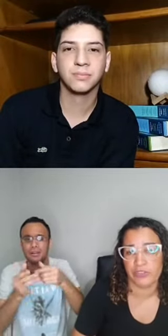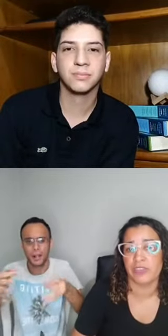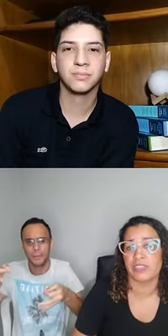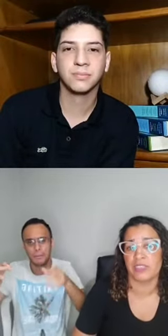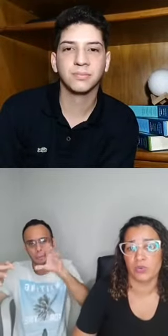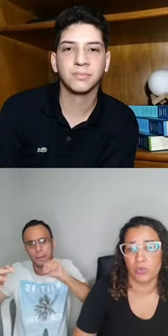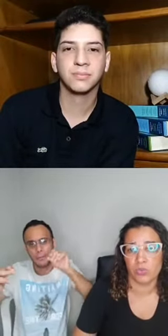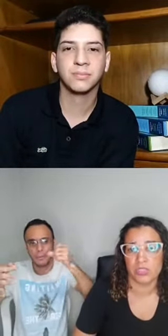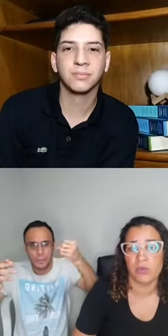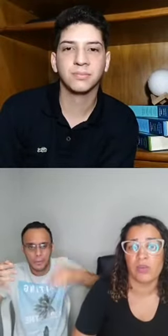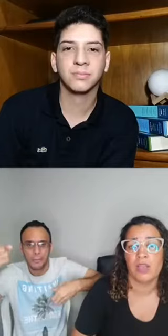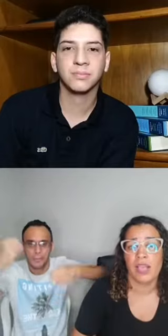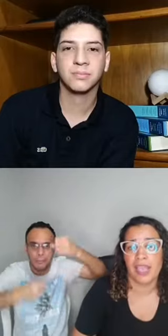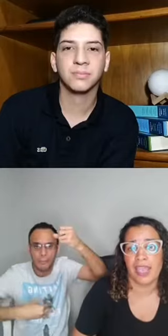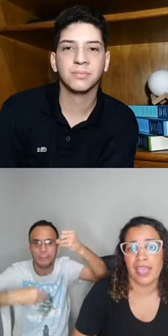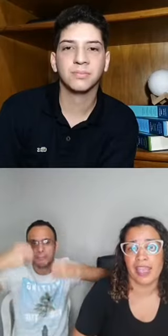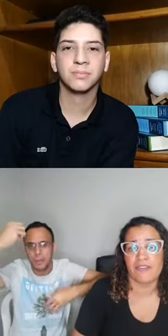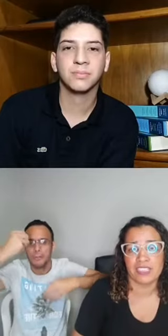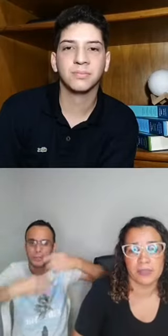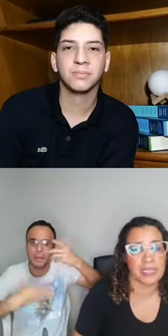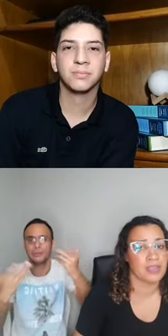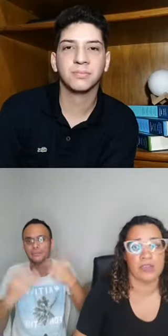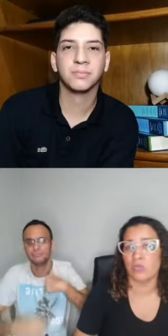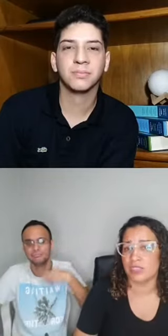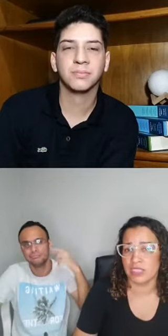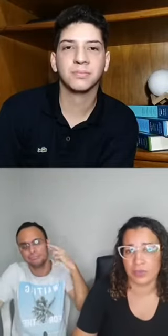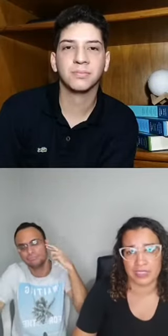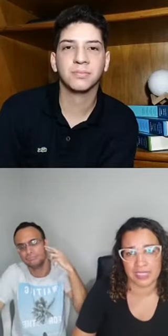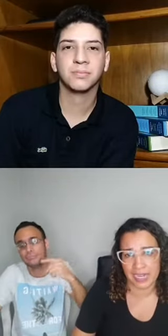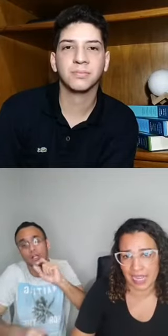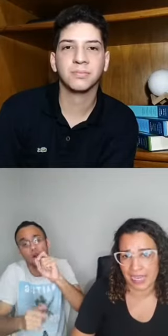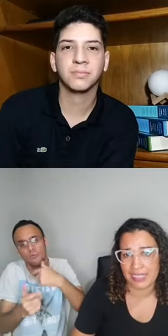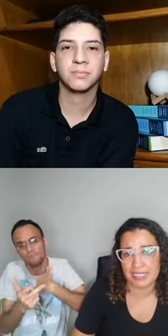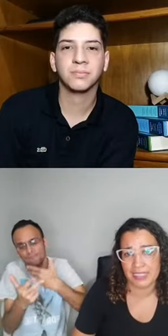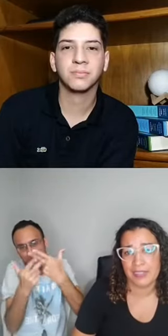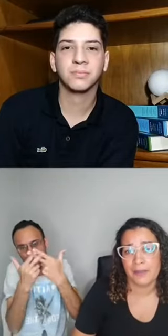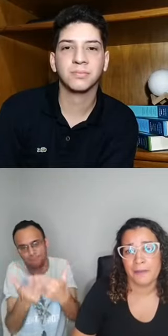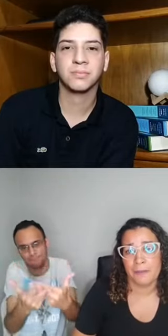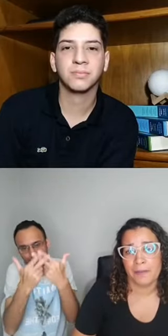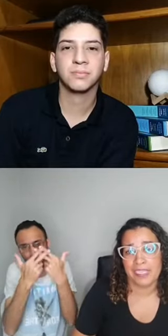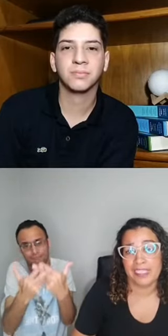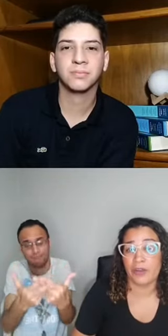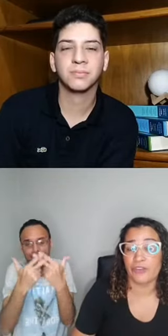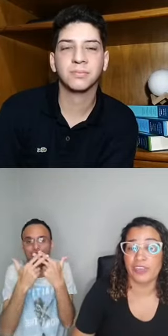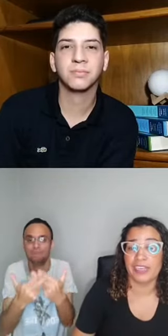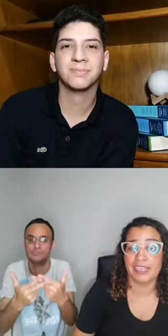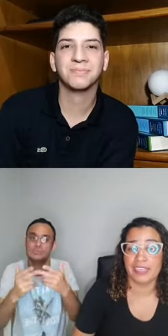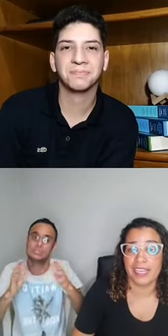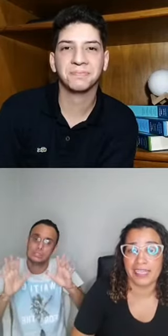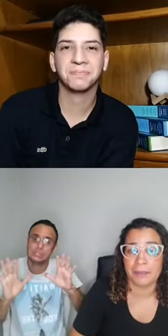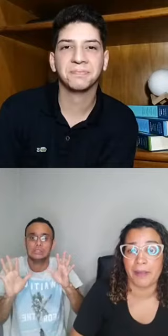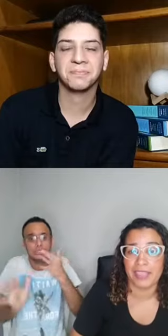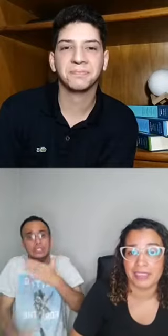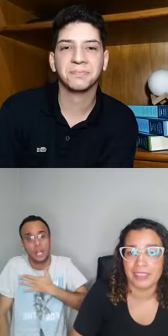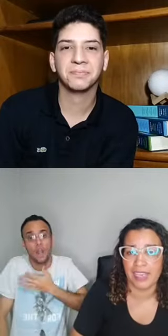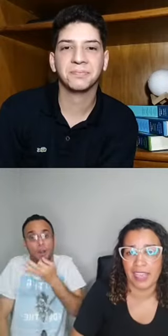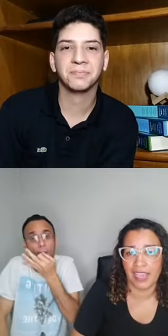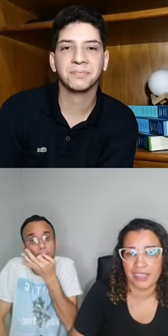alguns chefias que usam, vai explicando, não usa a língua de sinais. Então, eu fico aí, né?